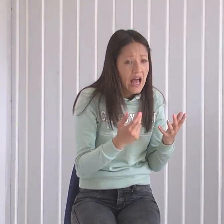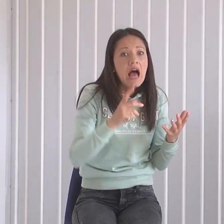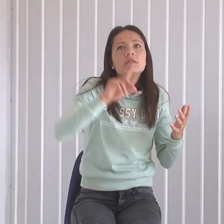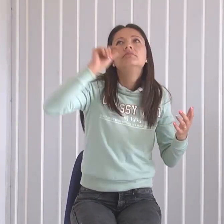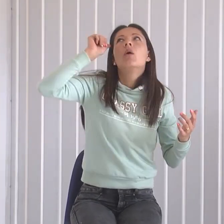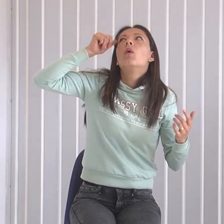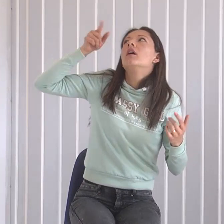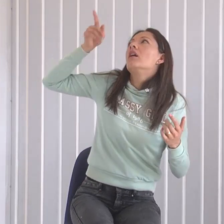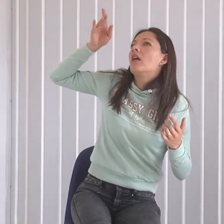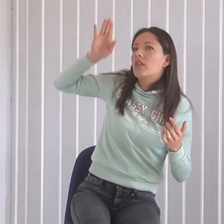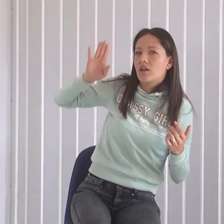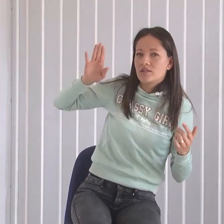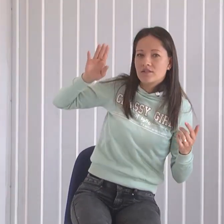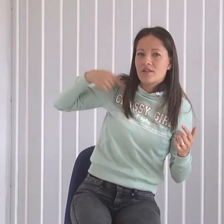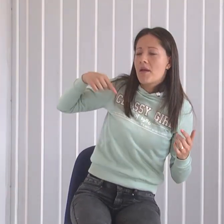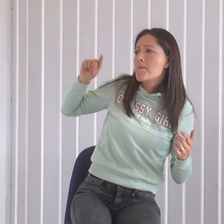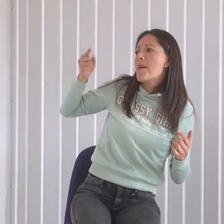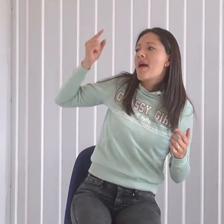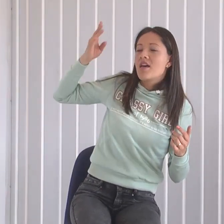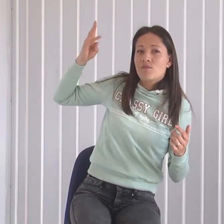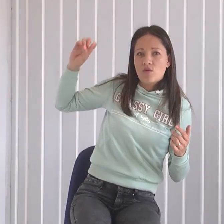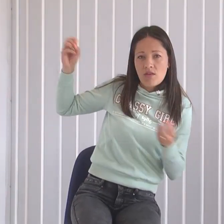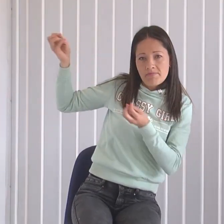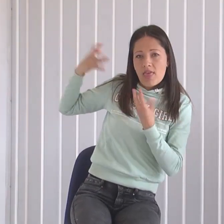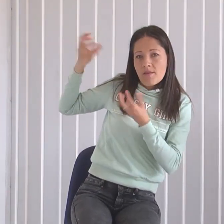acordar? De su primer marido.